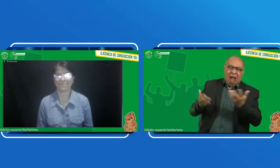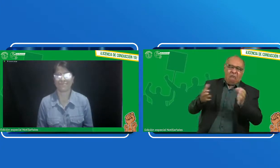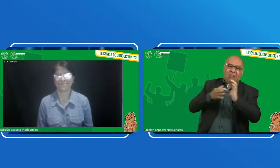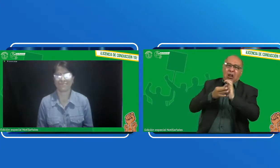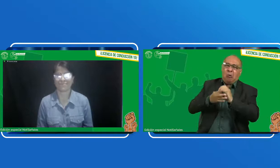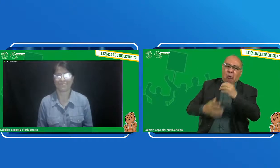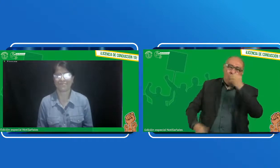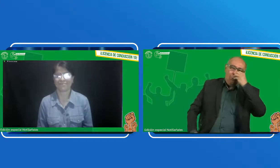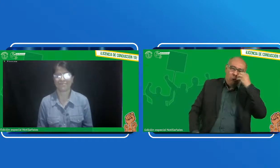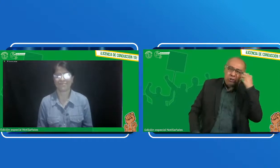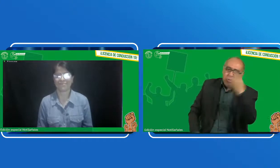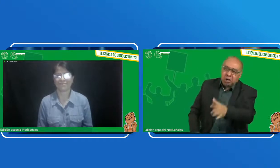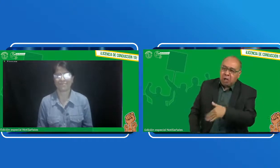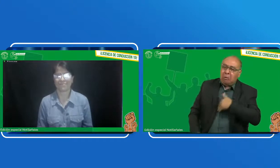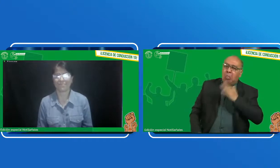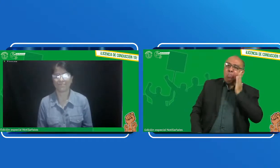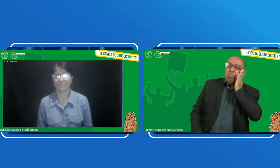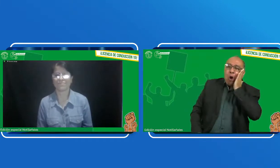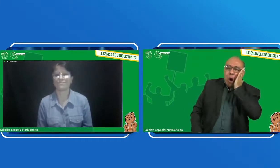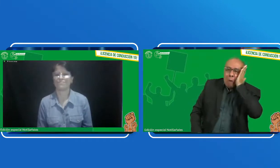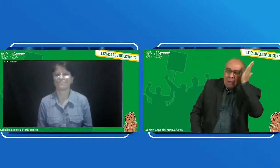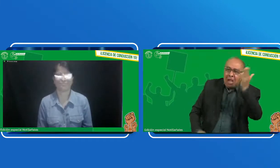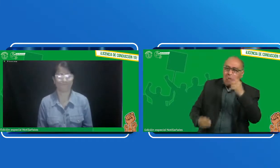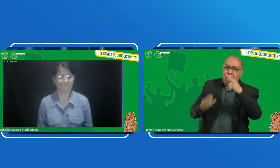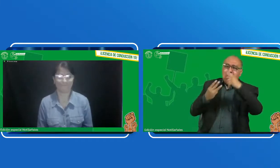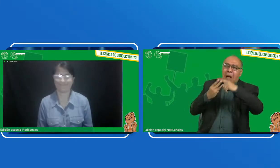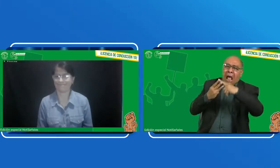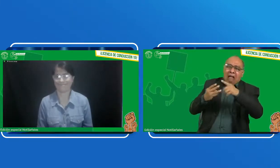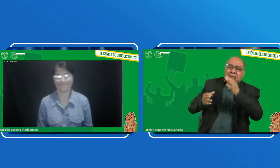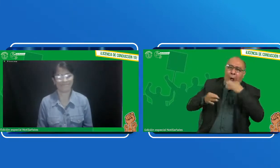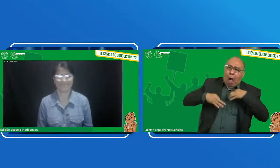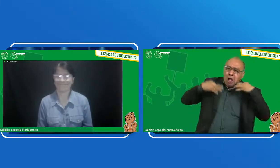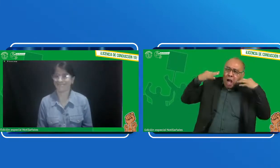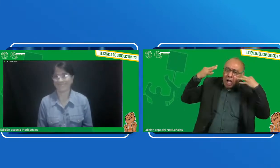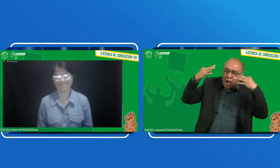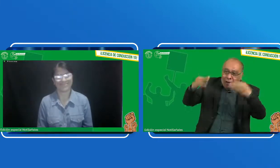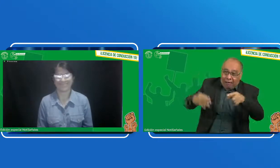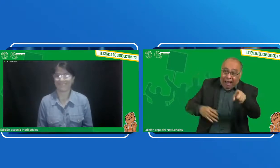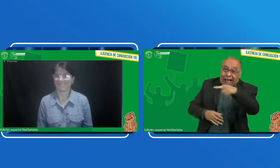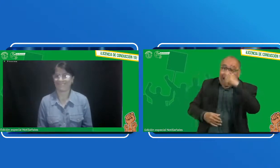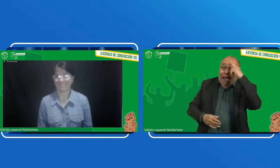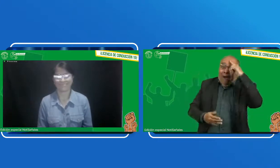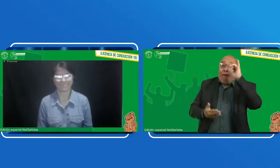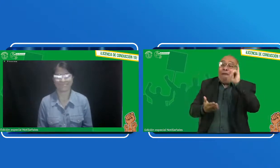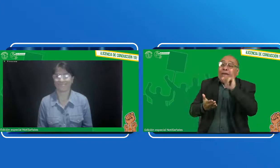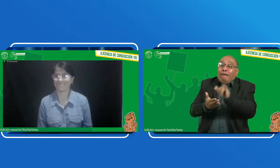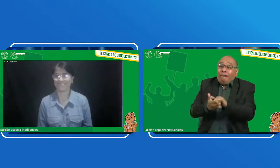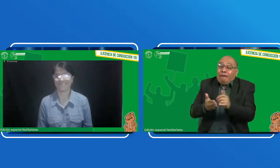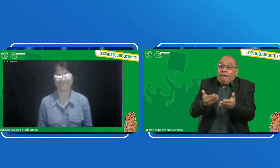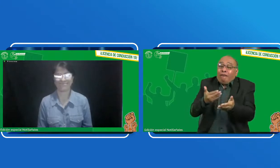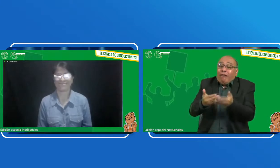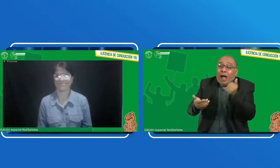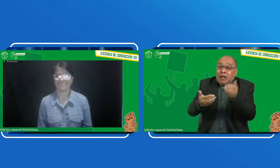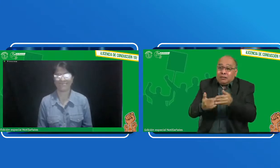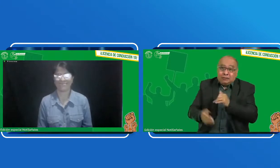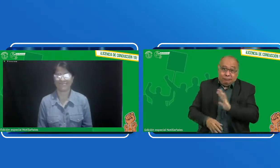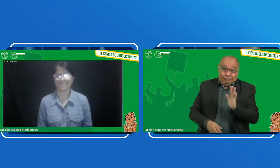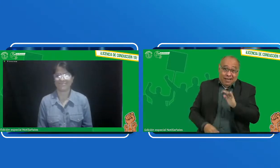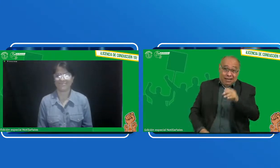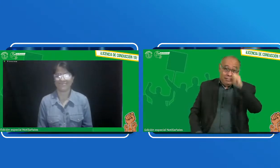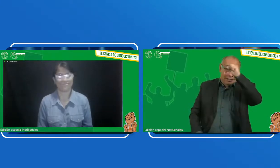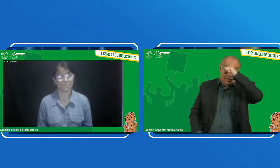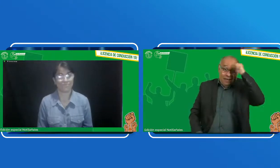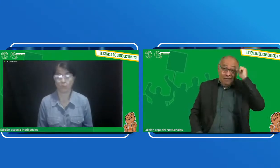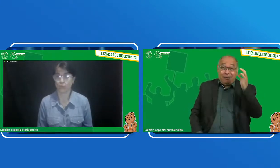miren. Muchas personas sordas vienen a decir o pueden pensar, es que FENASCOL no está haciendo, es que FENASCOL se ha dormido con